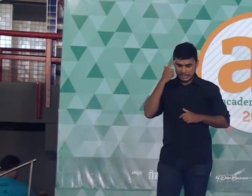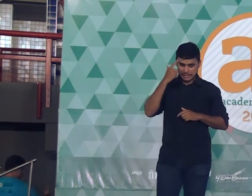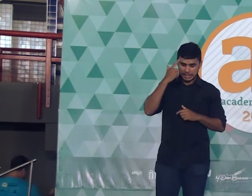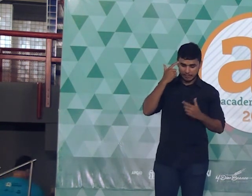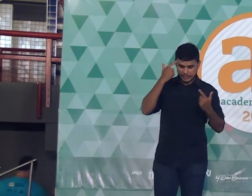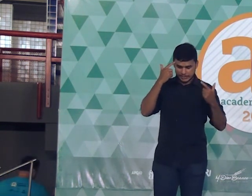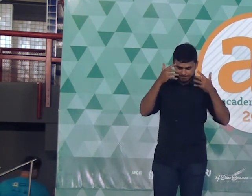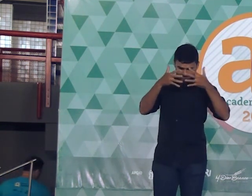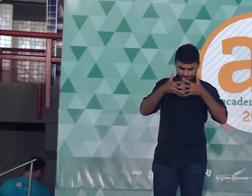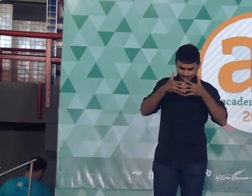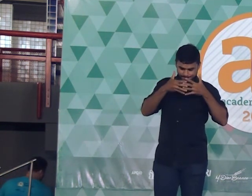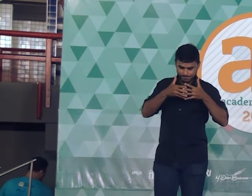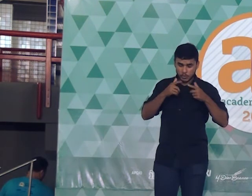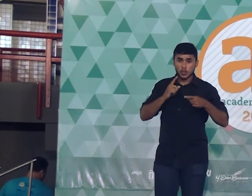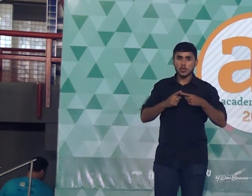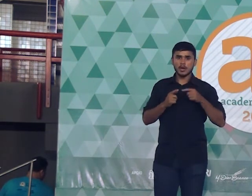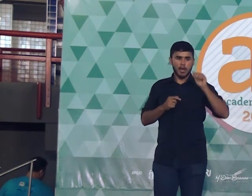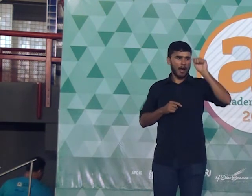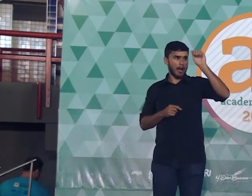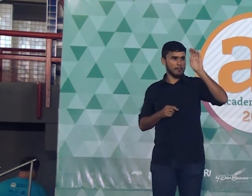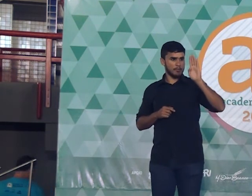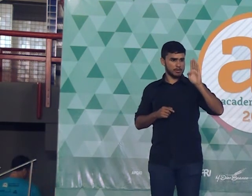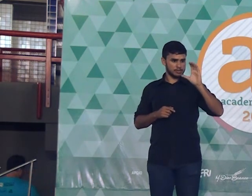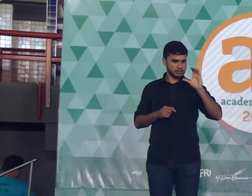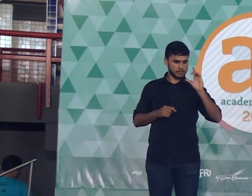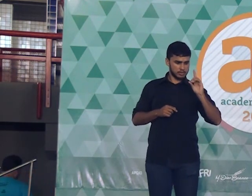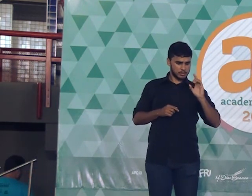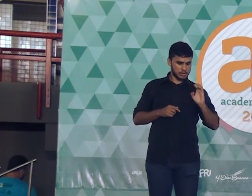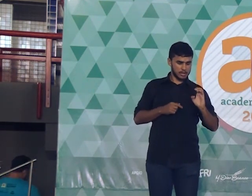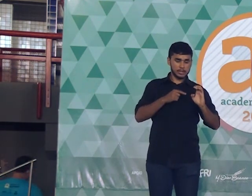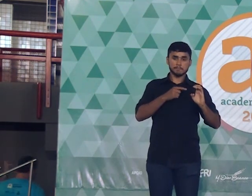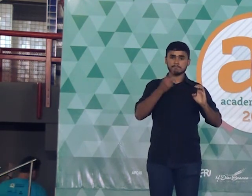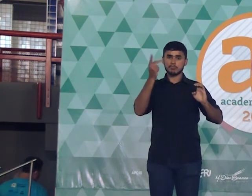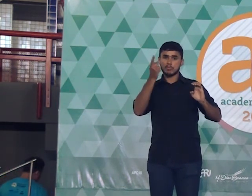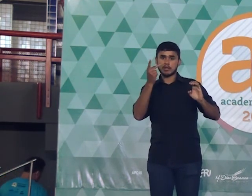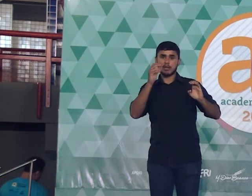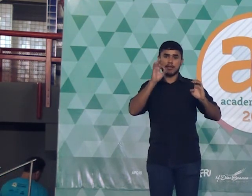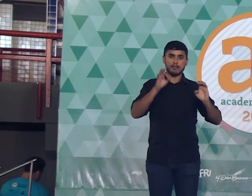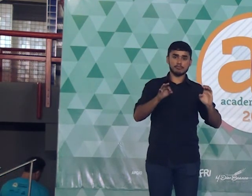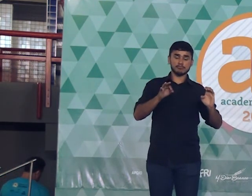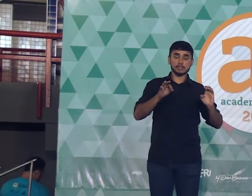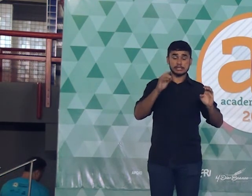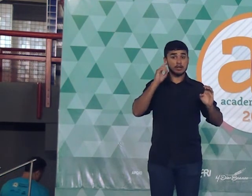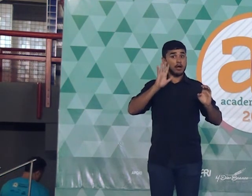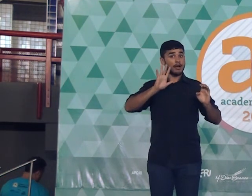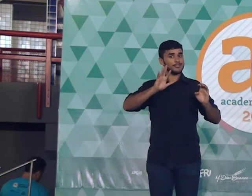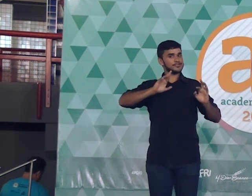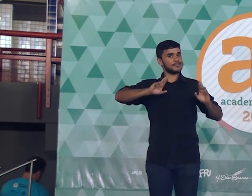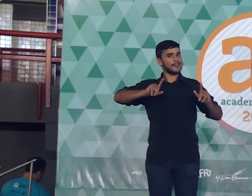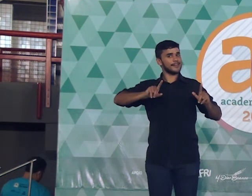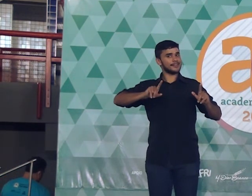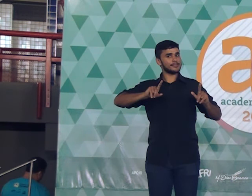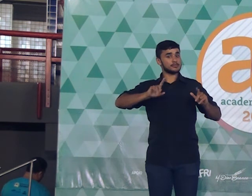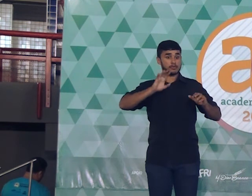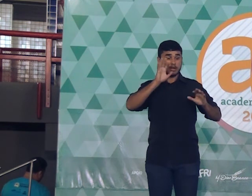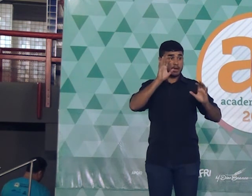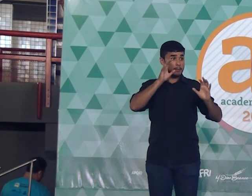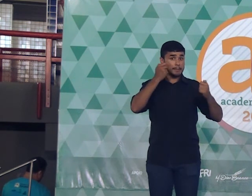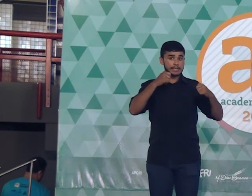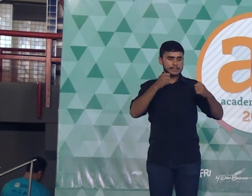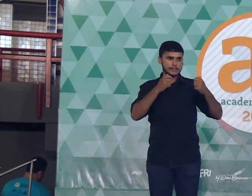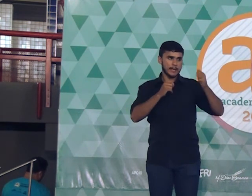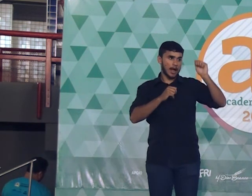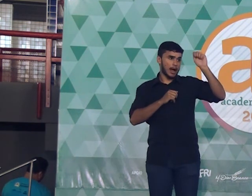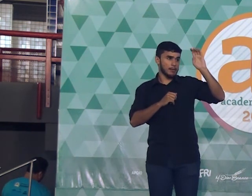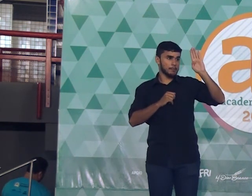prova normal de colégio, aquela prova é para saber se você acertou ou errou, então a prova costuma não ter muito essa ideia do distrator,